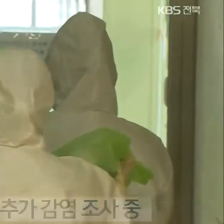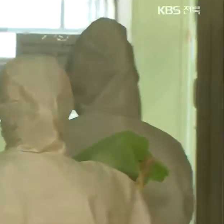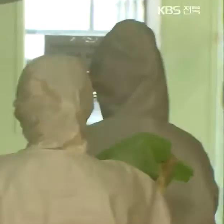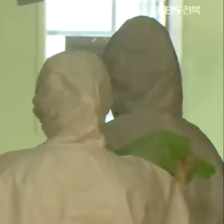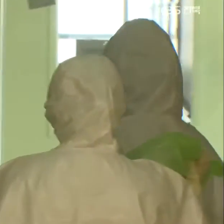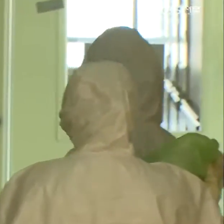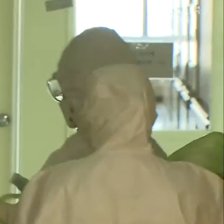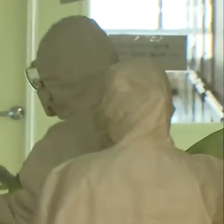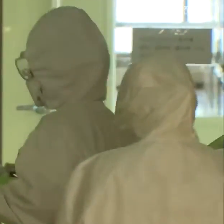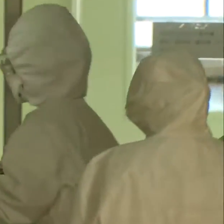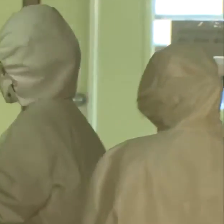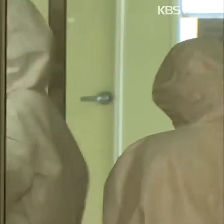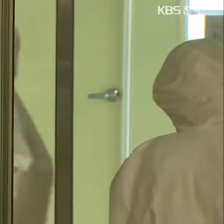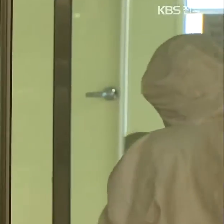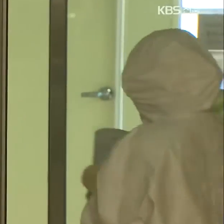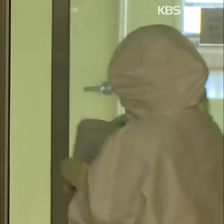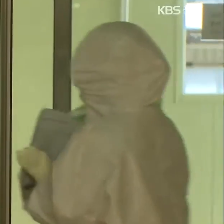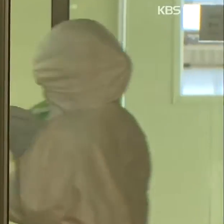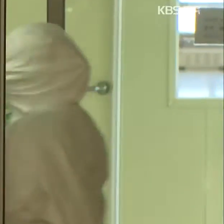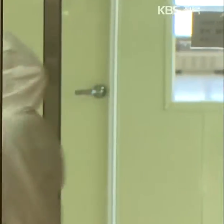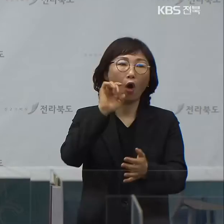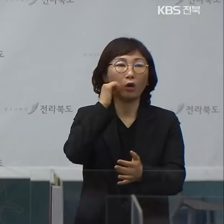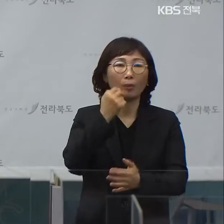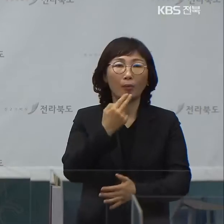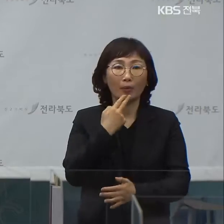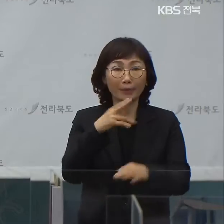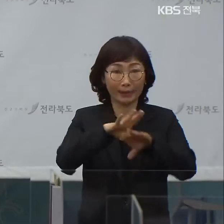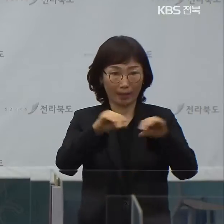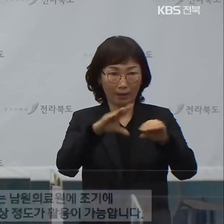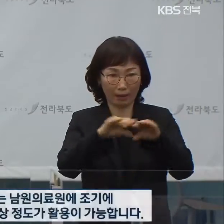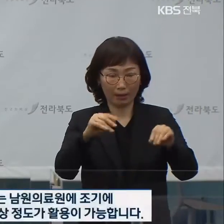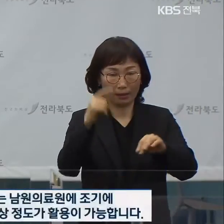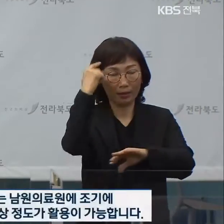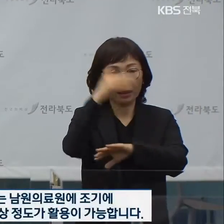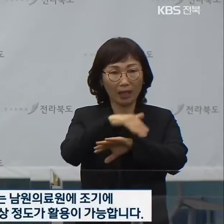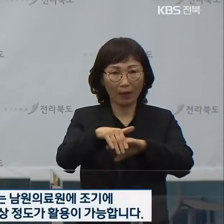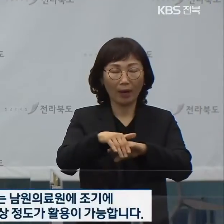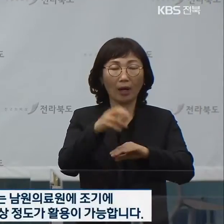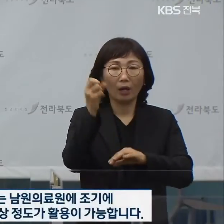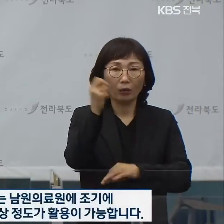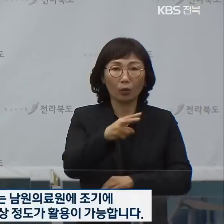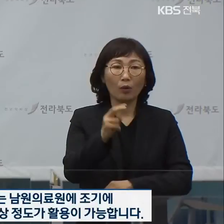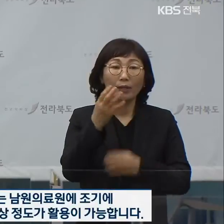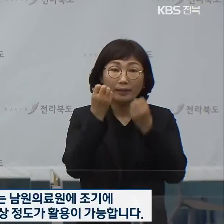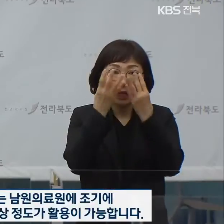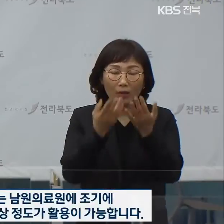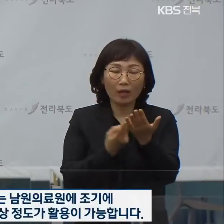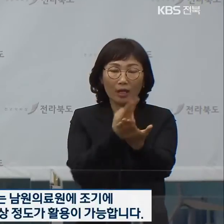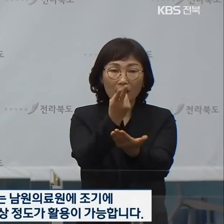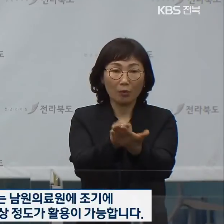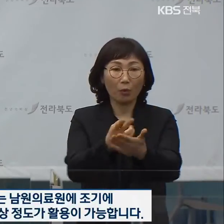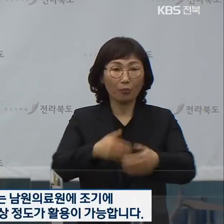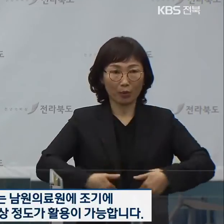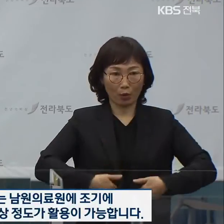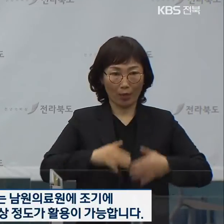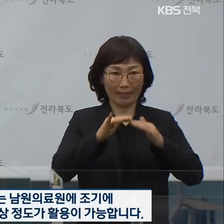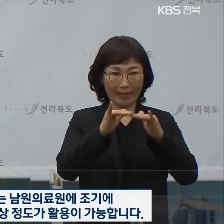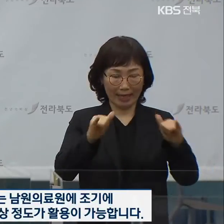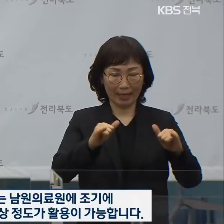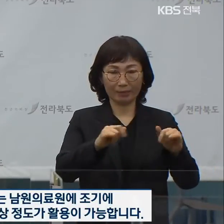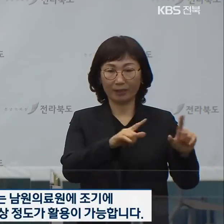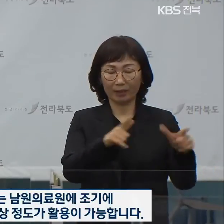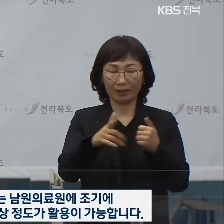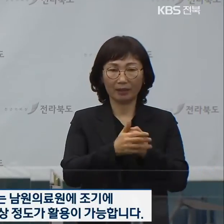조사하고 격리 조치했습니다. 새롭게 입원을 하셔야 되는 분들에 대해서는 남원 의료원이